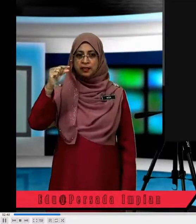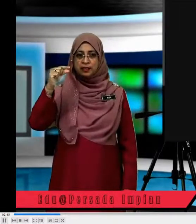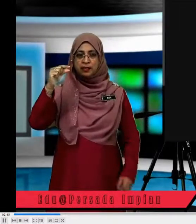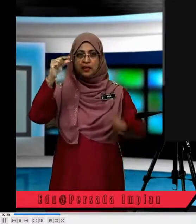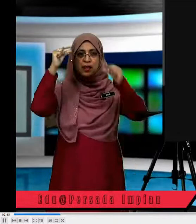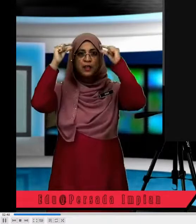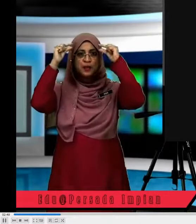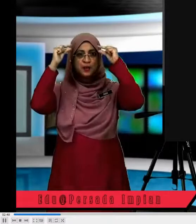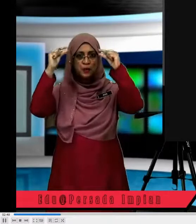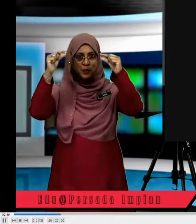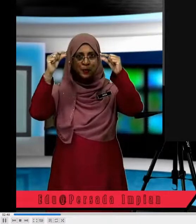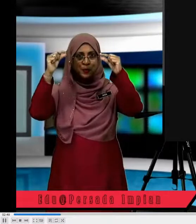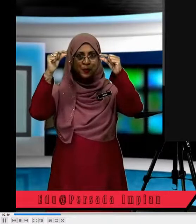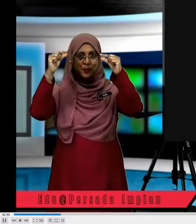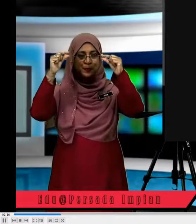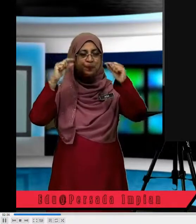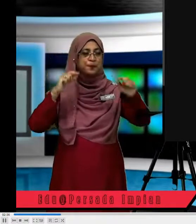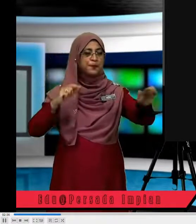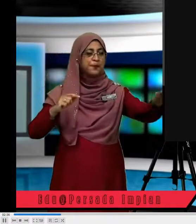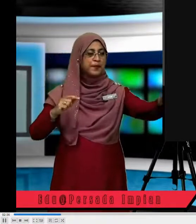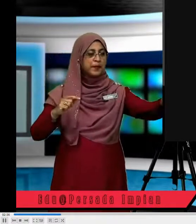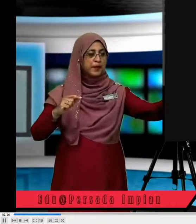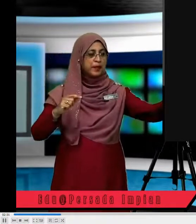Hai si guru